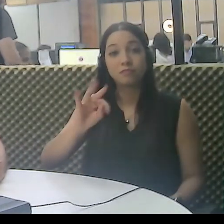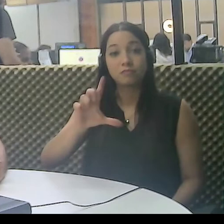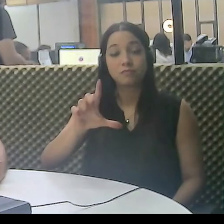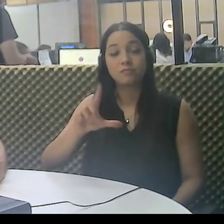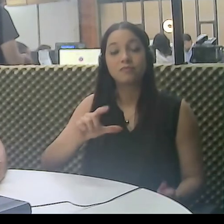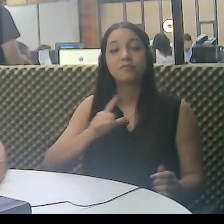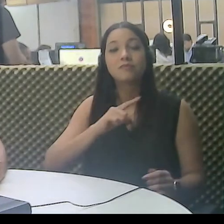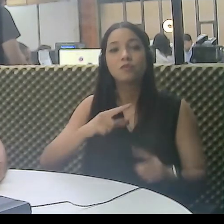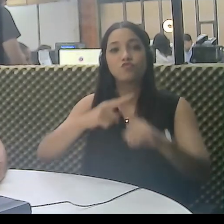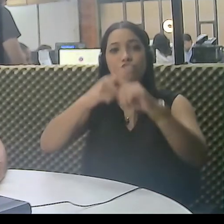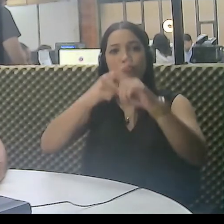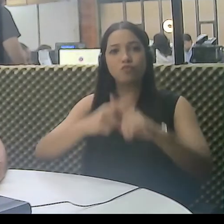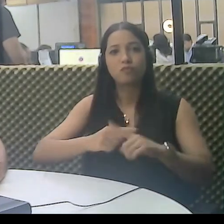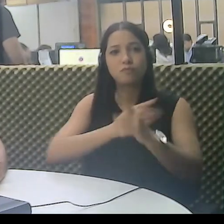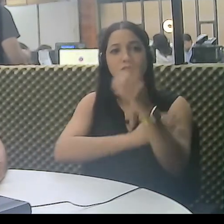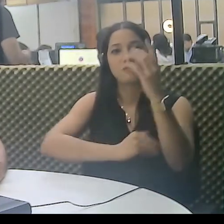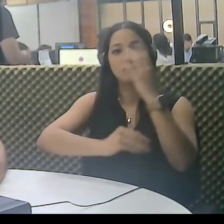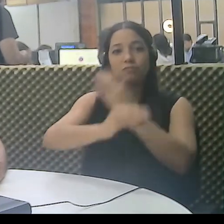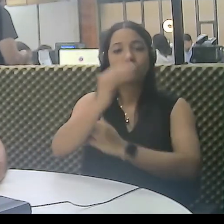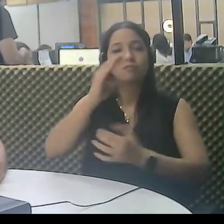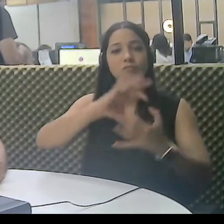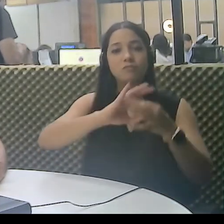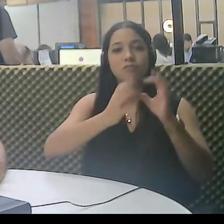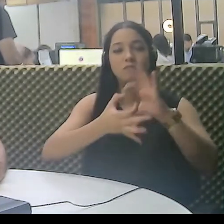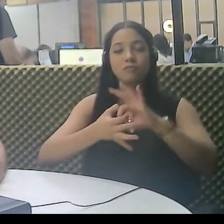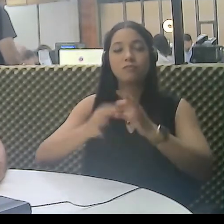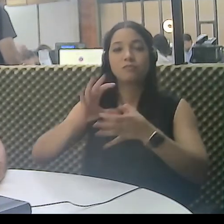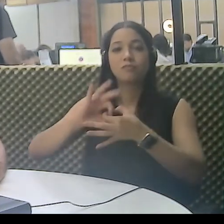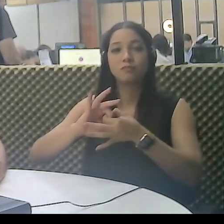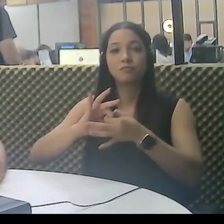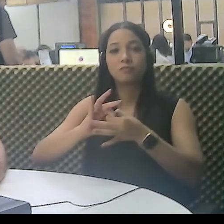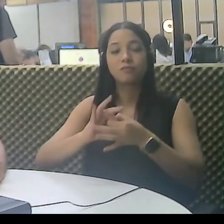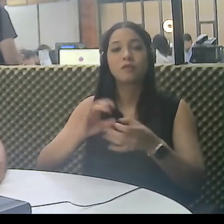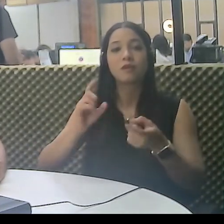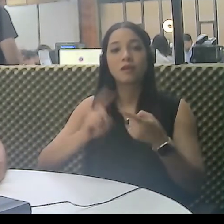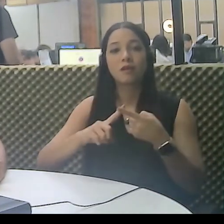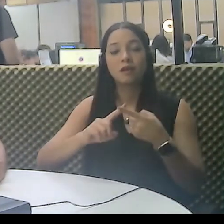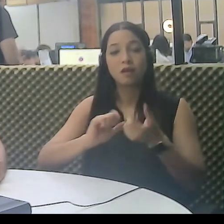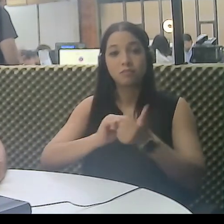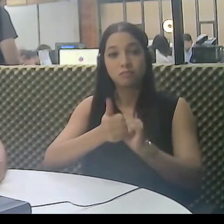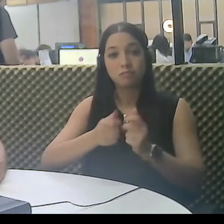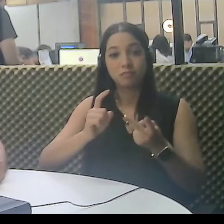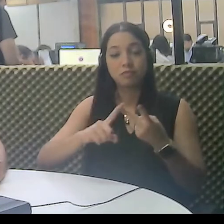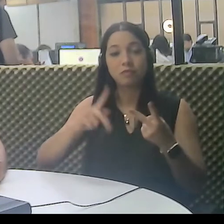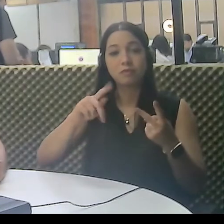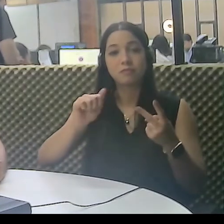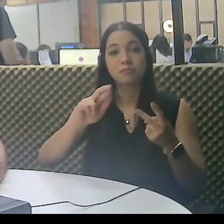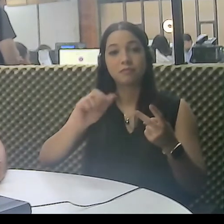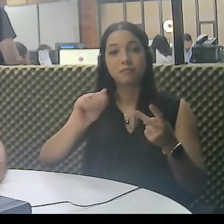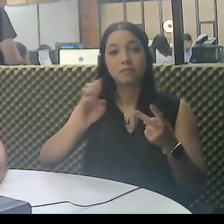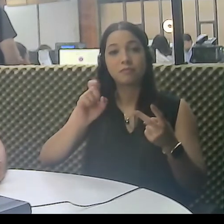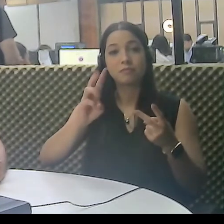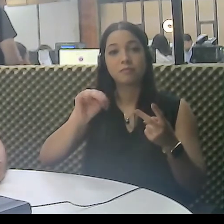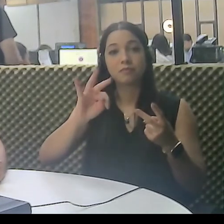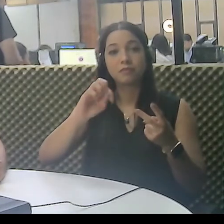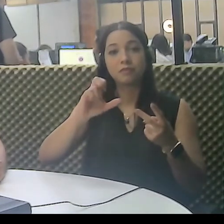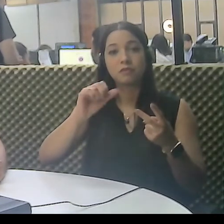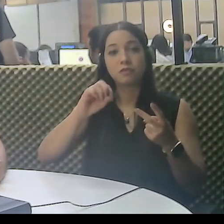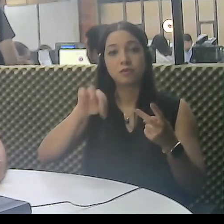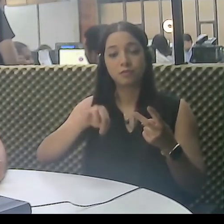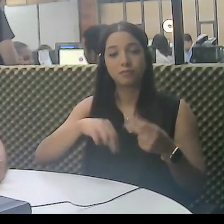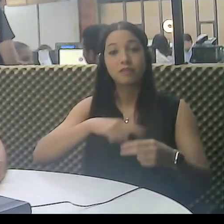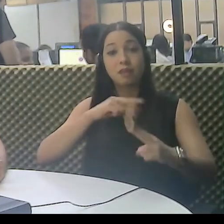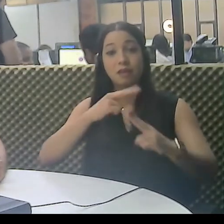importantes competições paralímpicas nas modalidades de atletismo e parabadminton. As duas primeiras são o Meet em Loterias Caixa